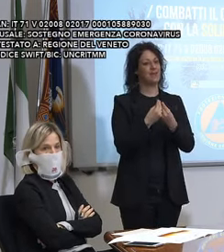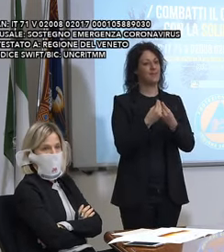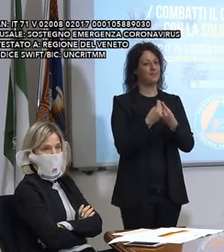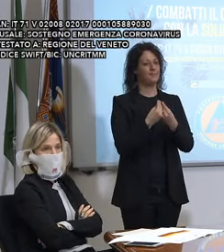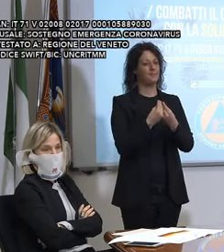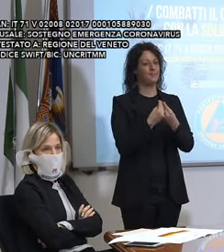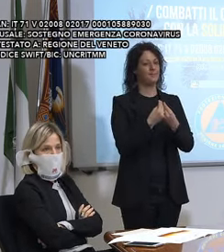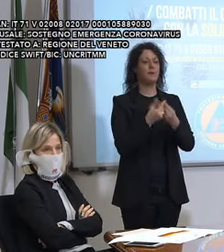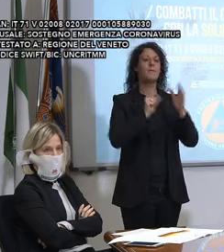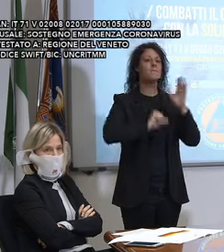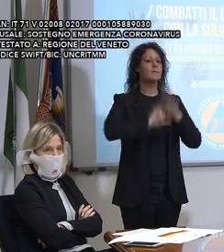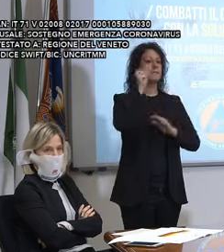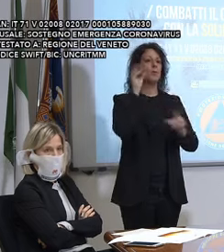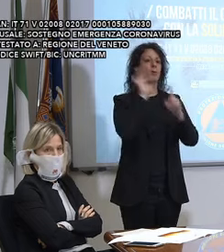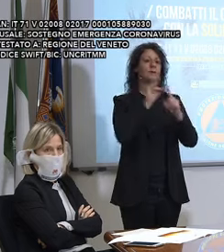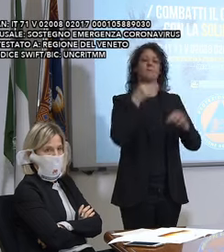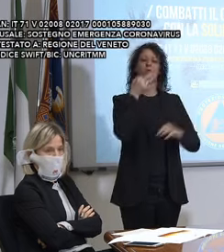Prima viene la salute.